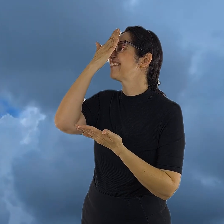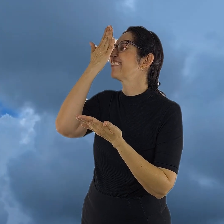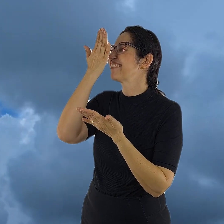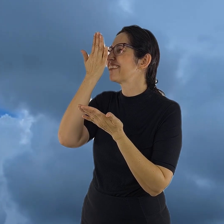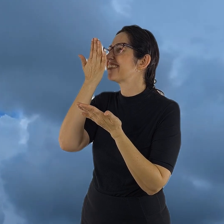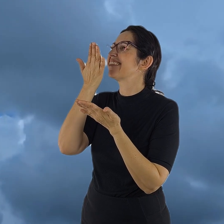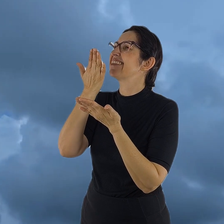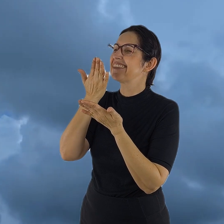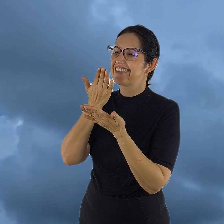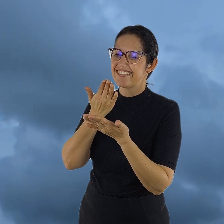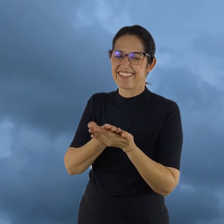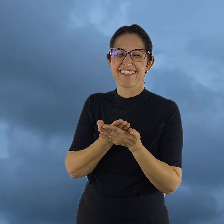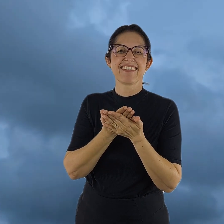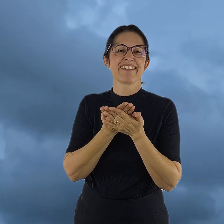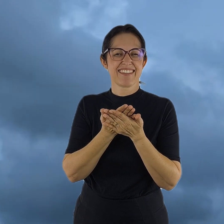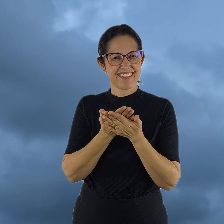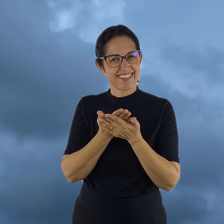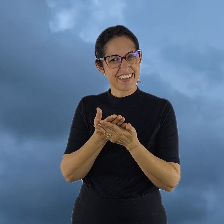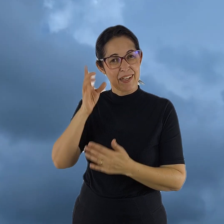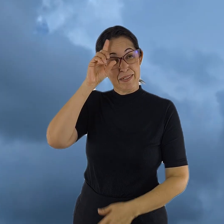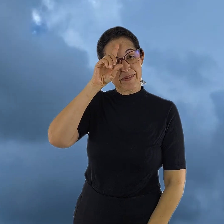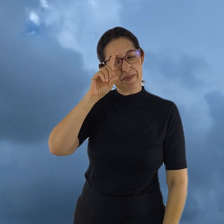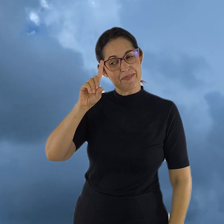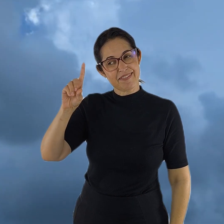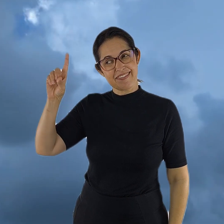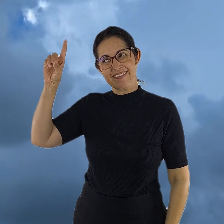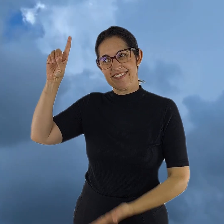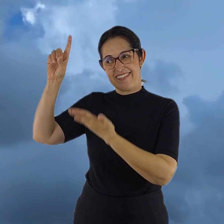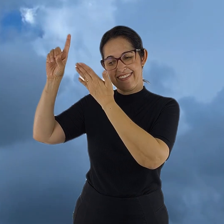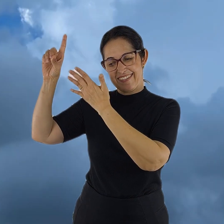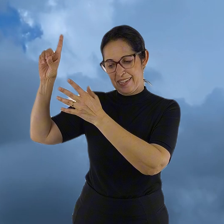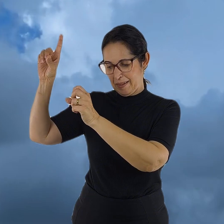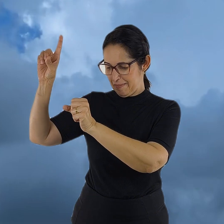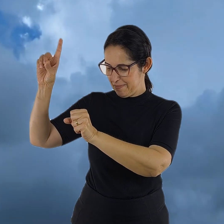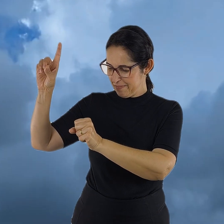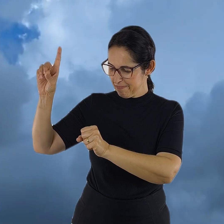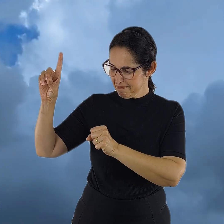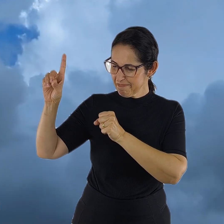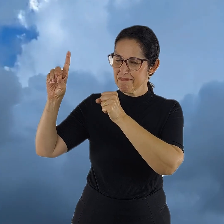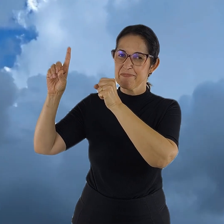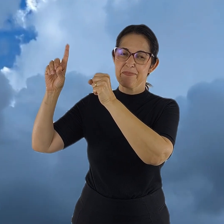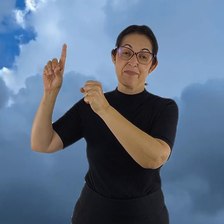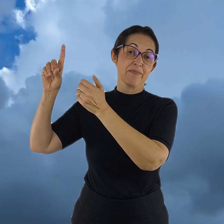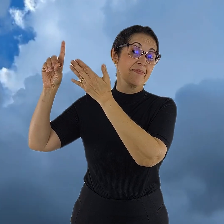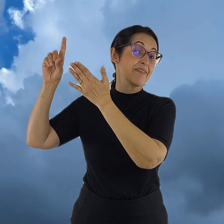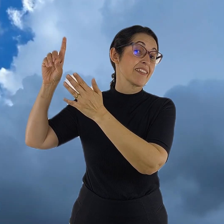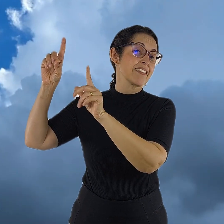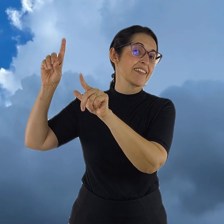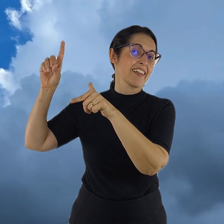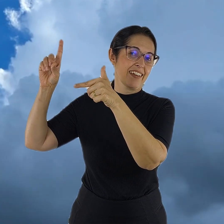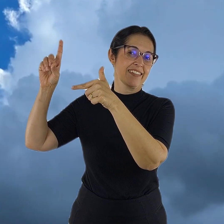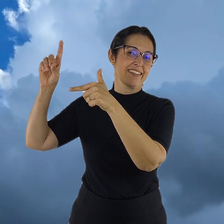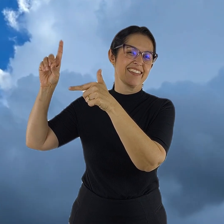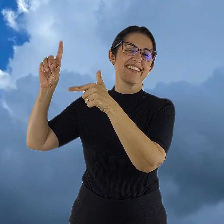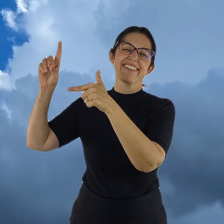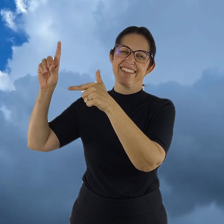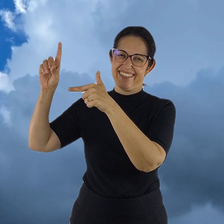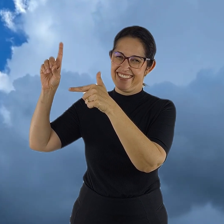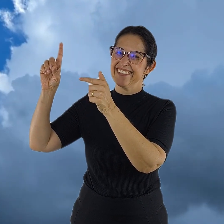razão do homem mortal. Todos juntos. O que Deus pode fazer